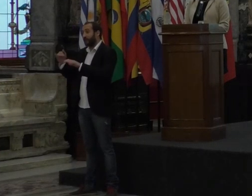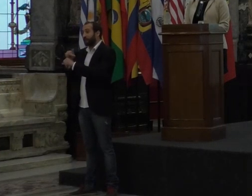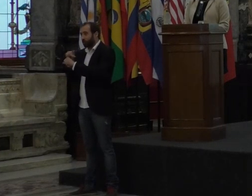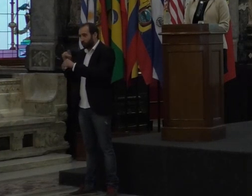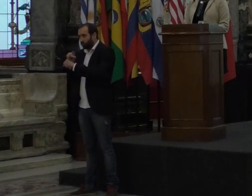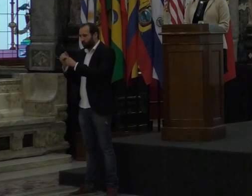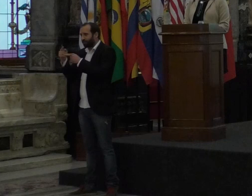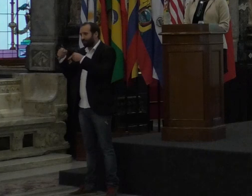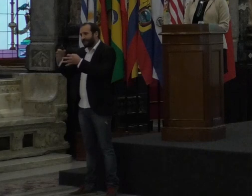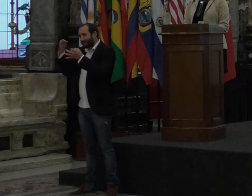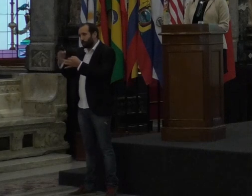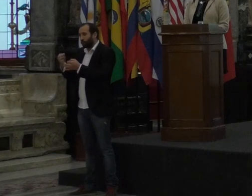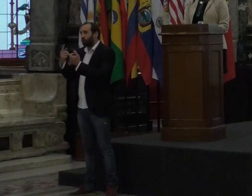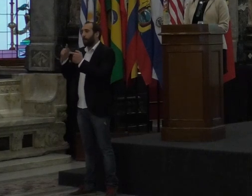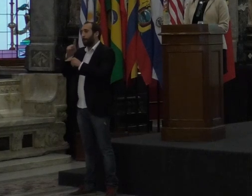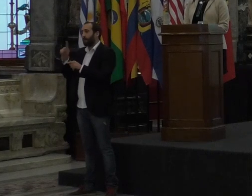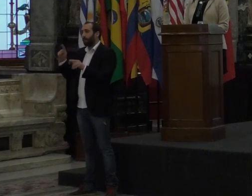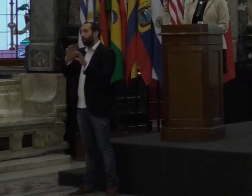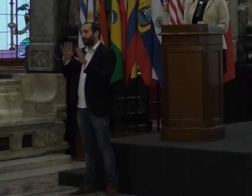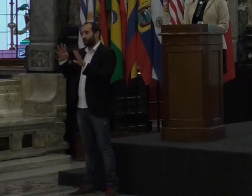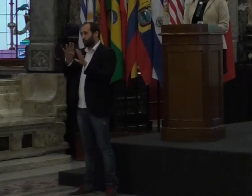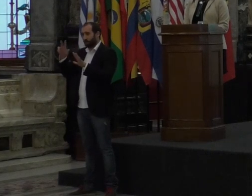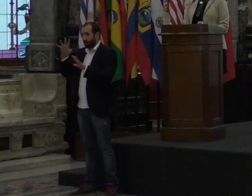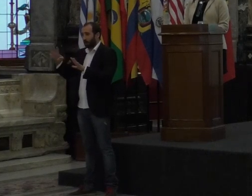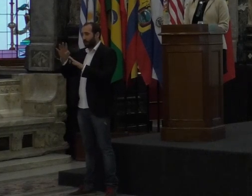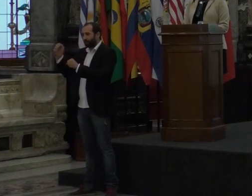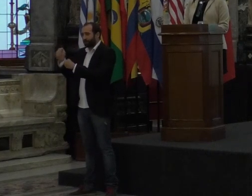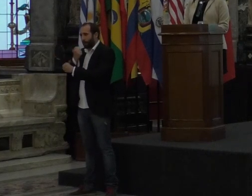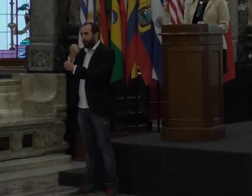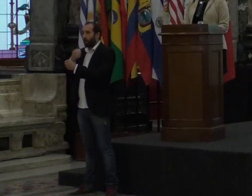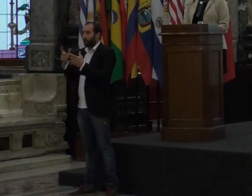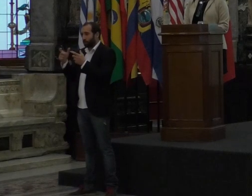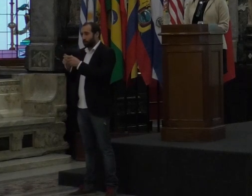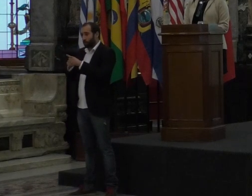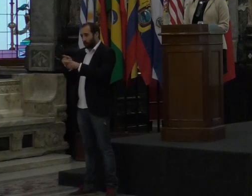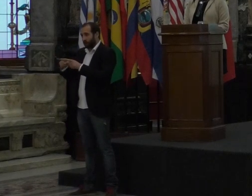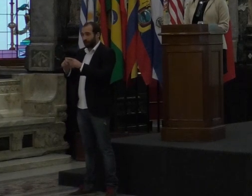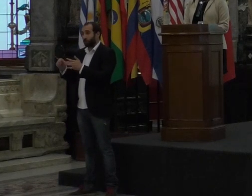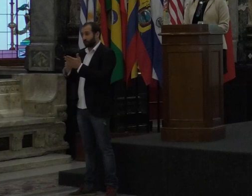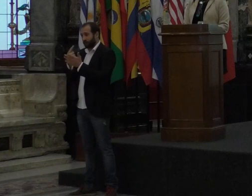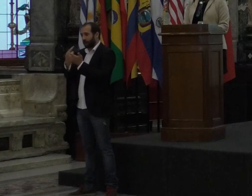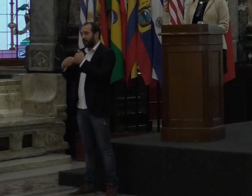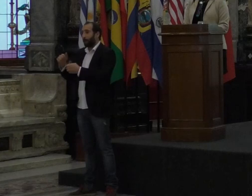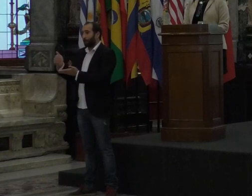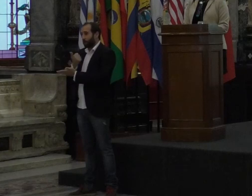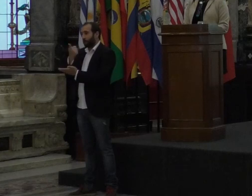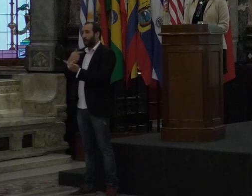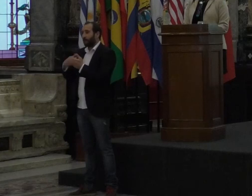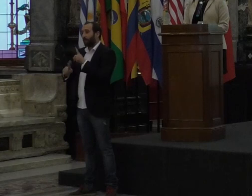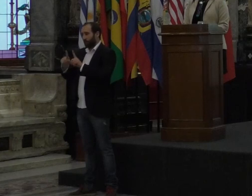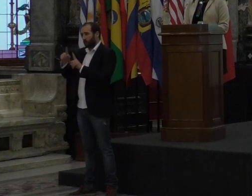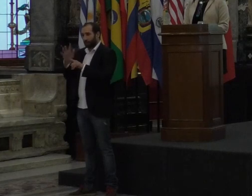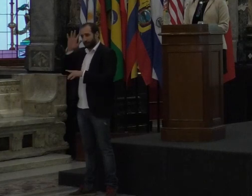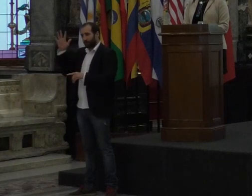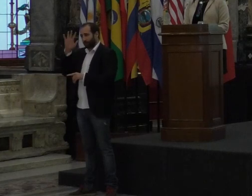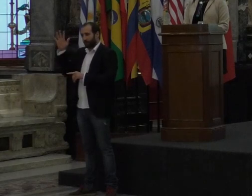en 1994 que el Consejo Directivo Central aprueba la creación de la facultad. En este lapso se han